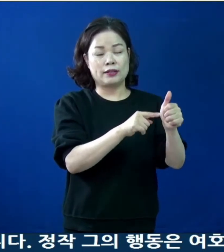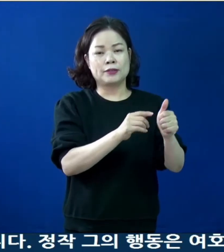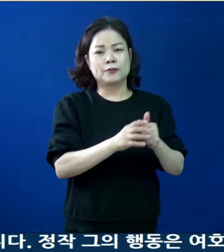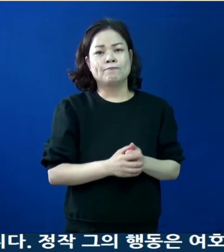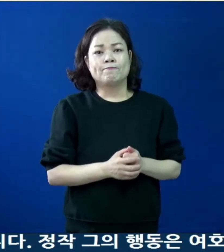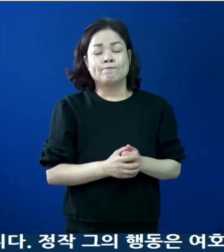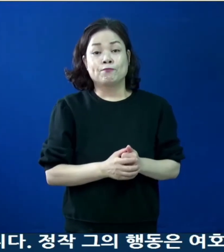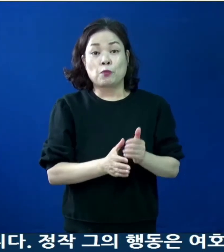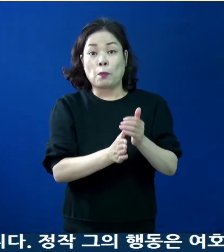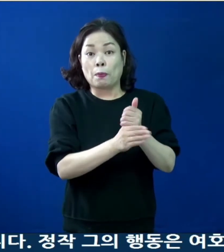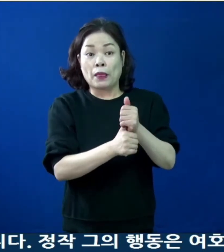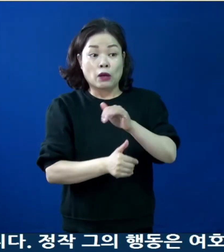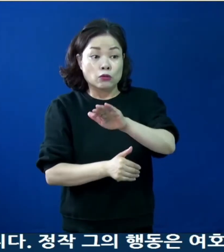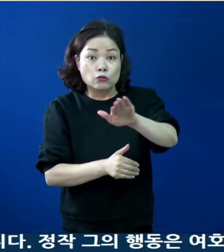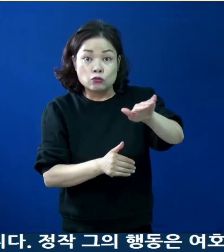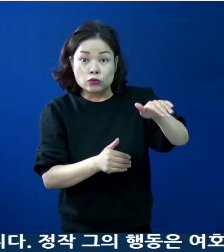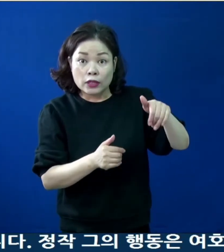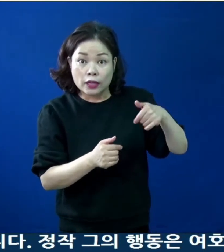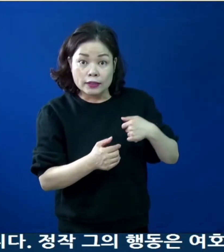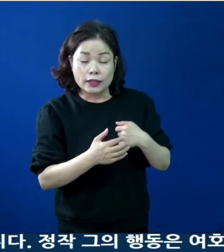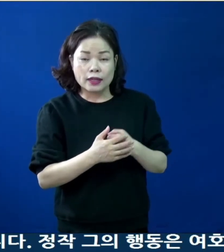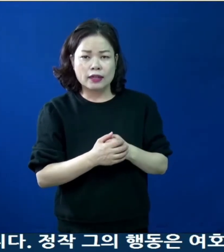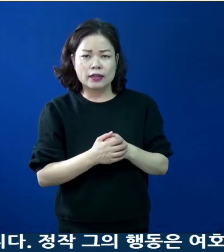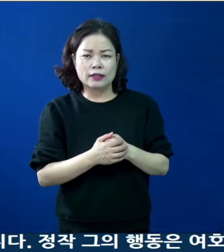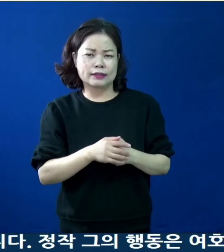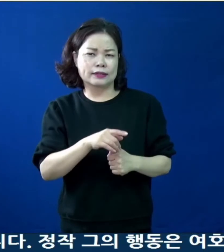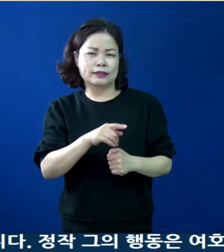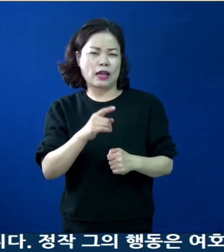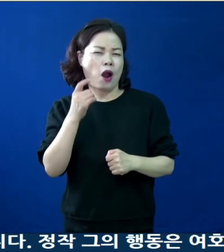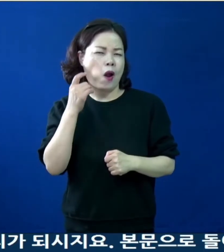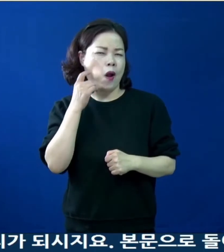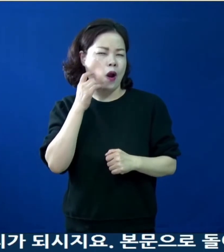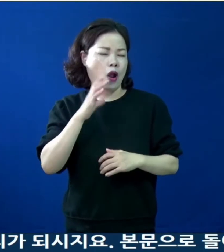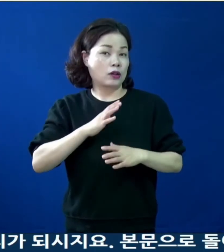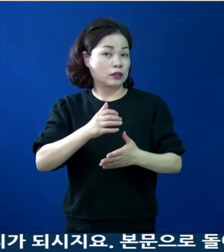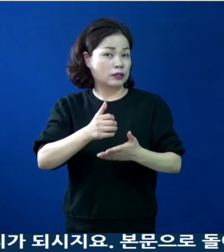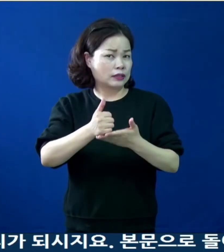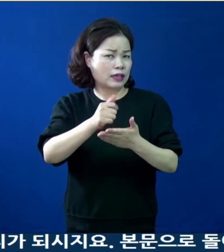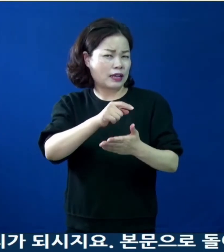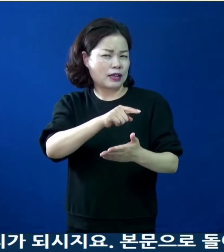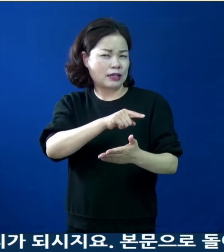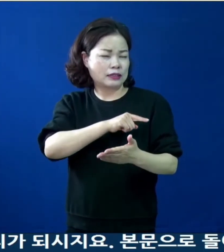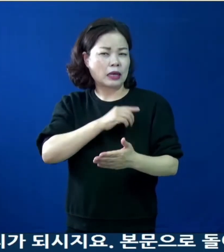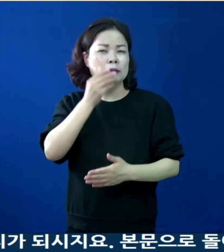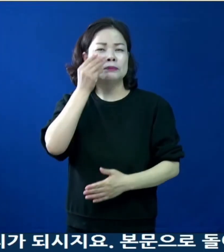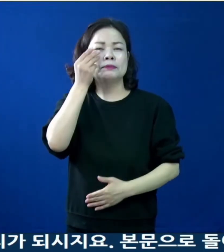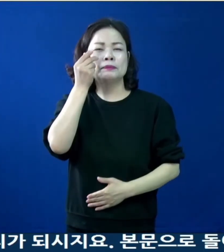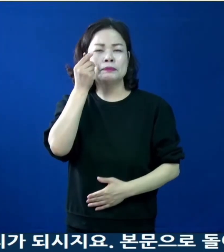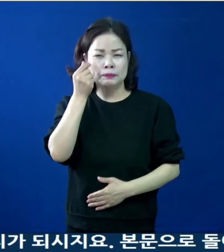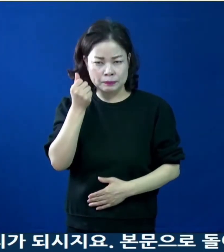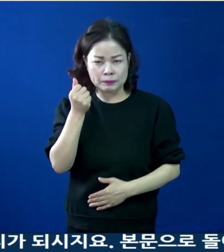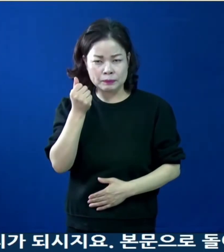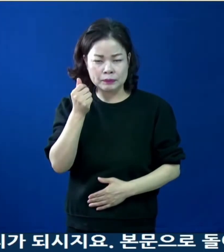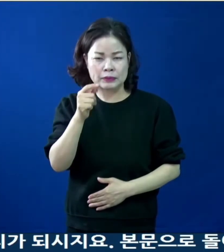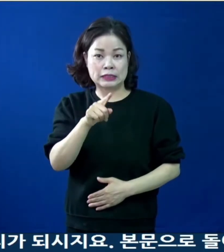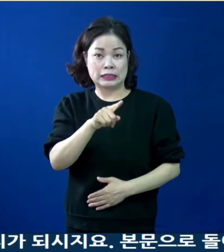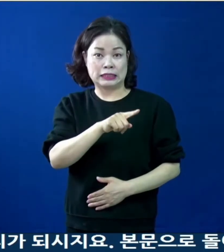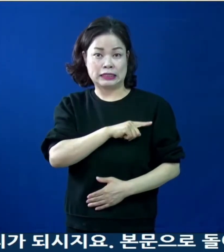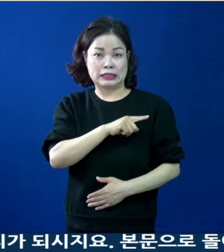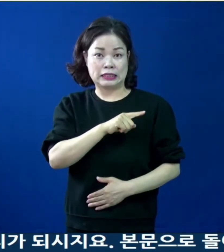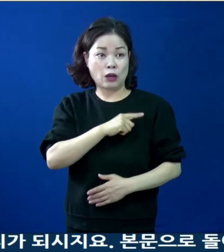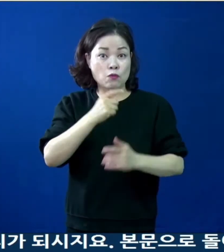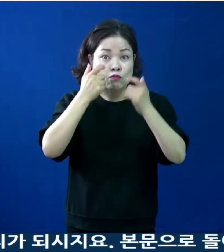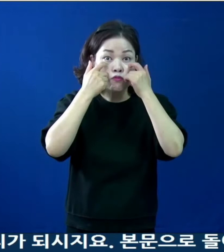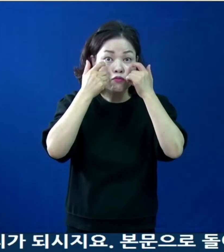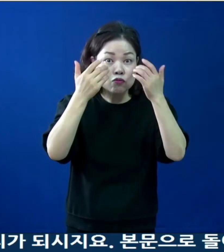사랑하는 여러분, 요나는 우리에게 가짜 여호와 경외의 가장 흔한 그리고 가장